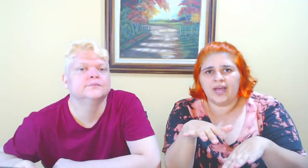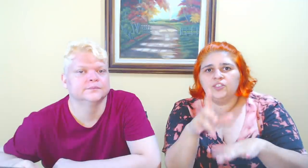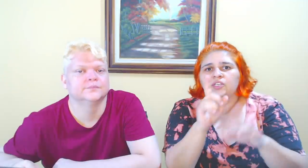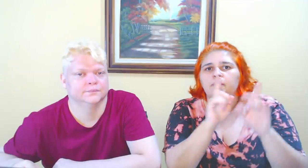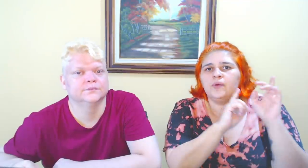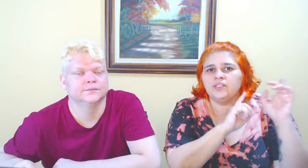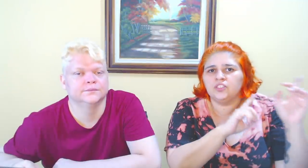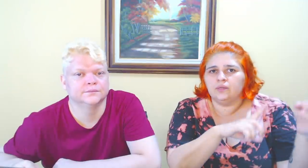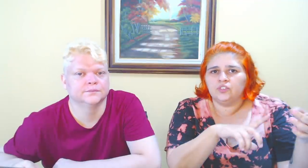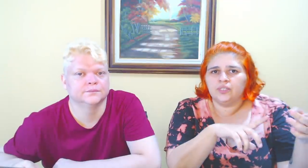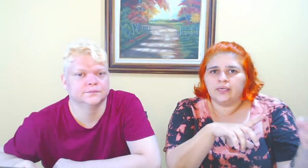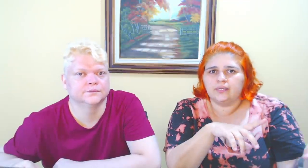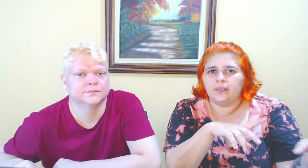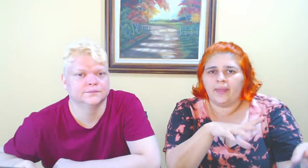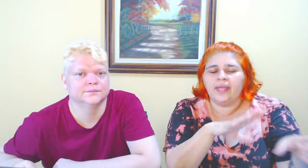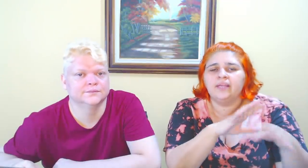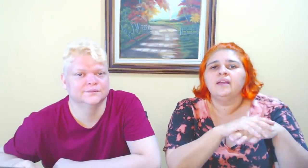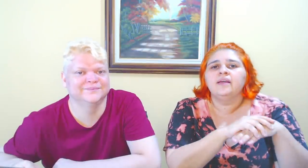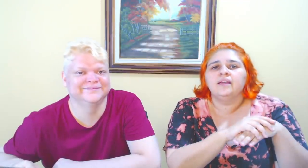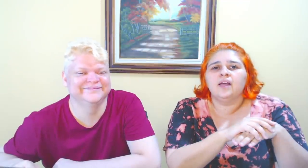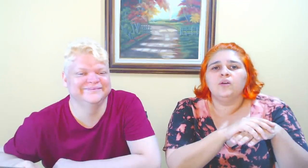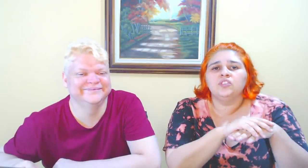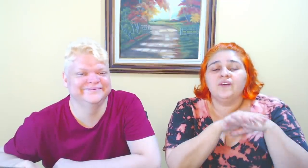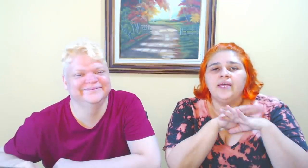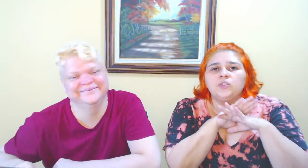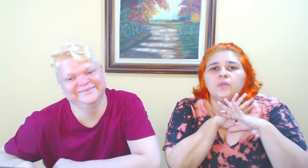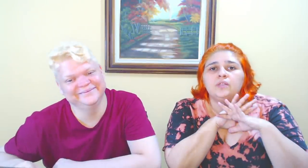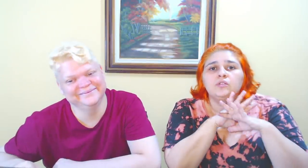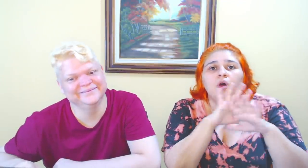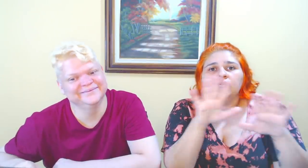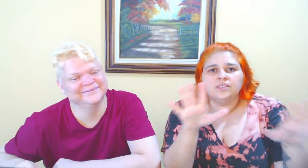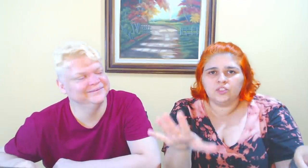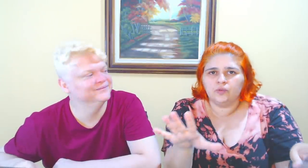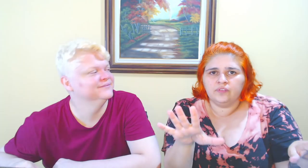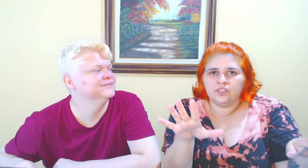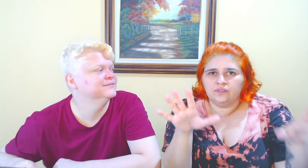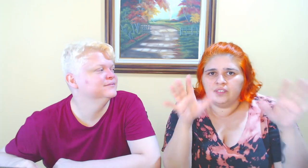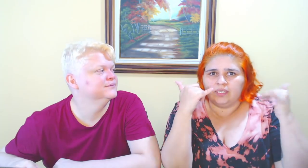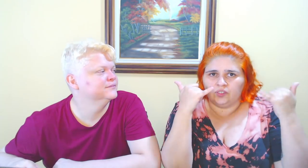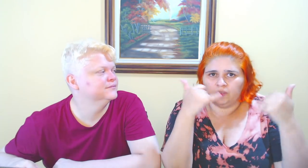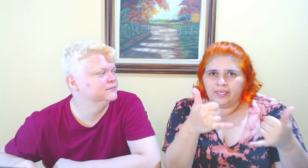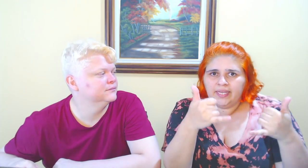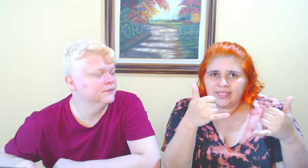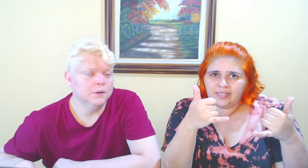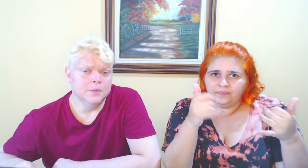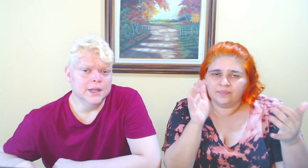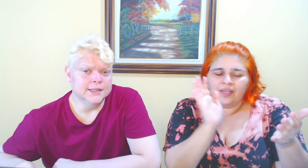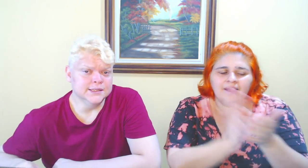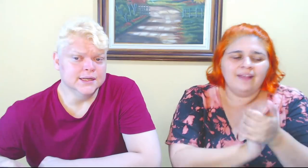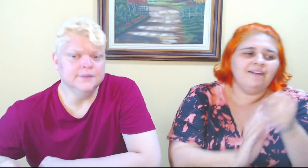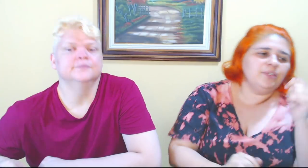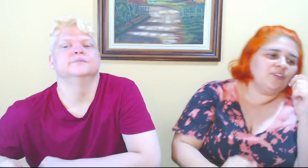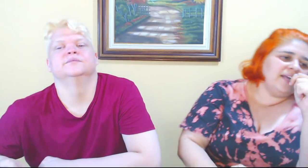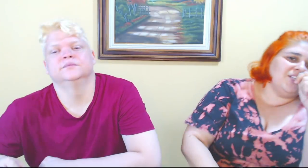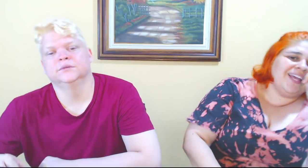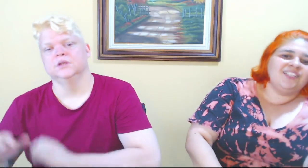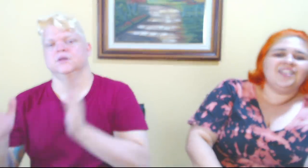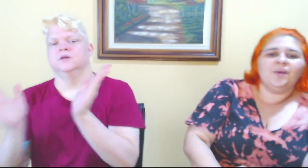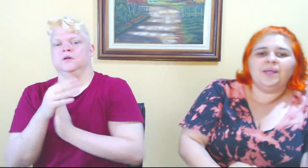A gente abriu caixinha No Instagram também Então a gente vai responder Todas as dúvidas de vocês Beleza? Beleza? Vamos falar de tênis Então realmente